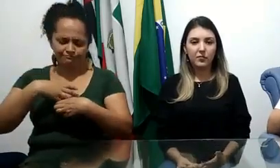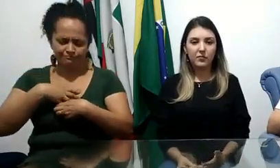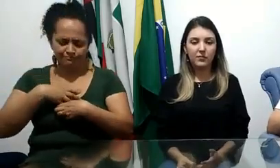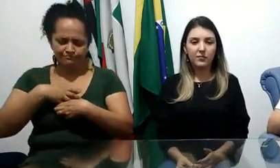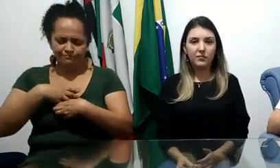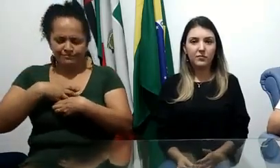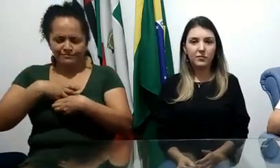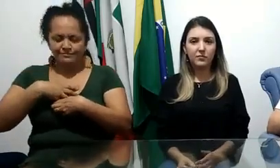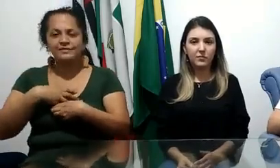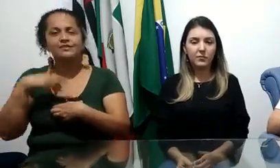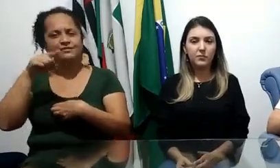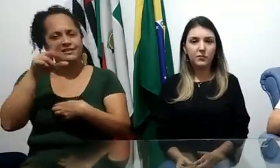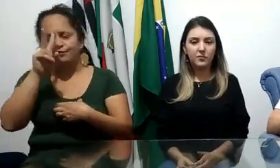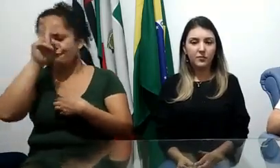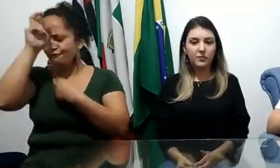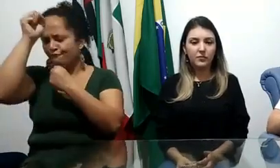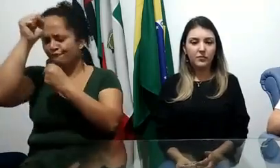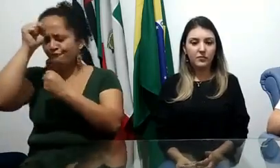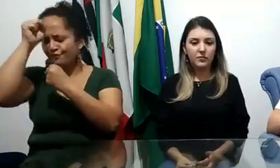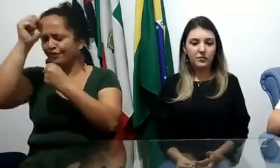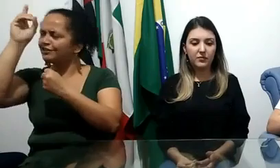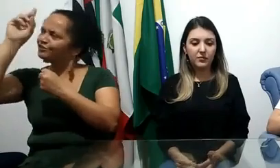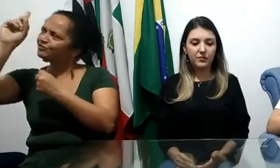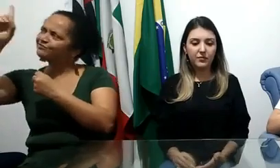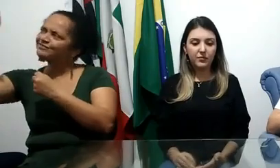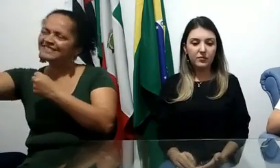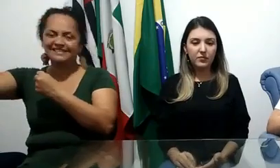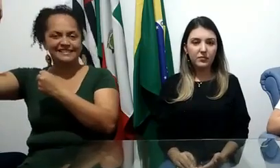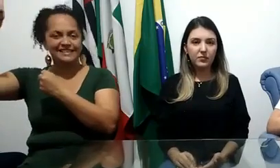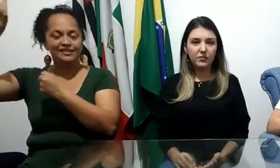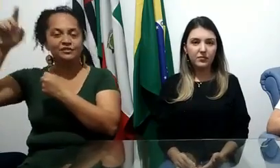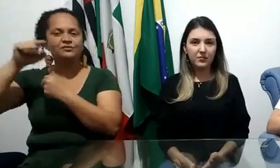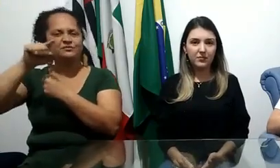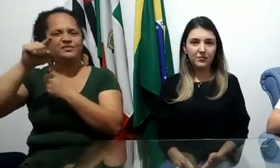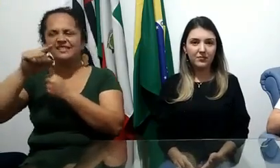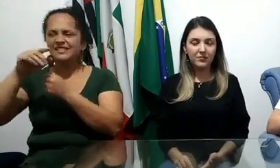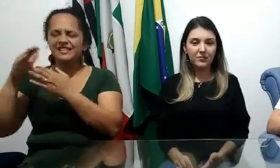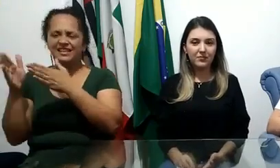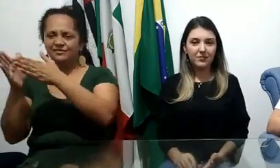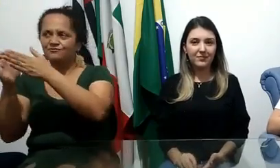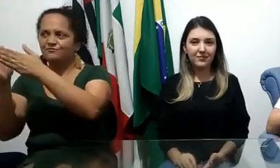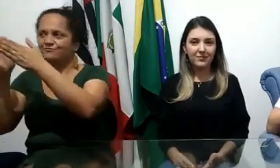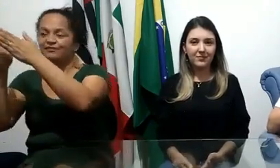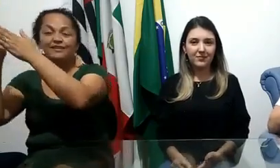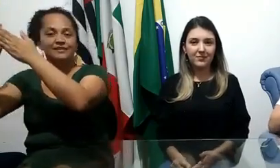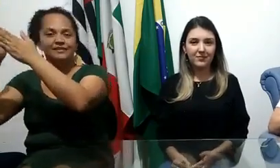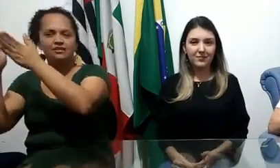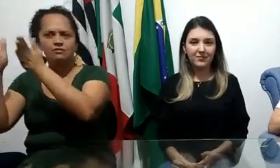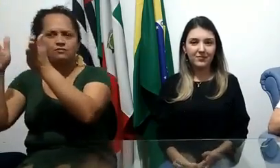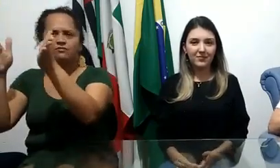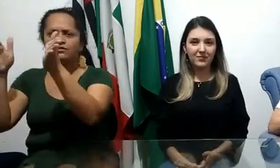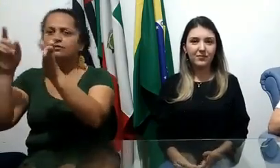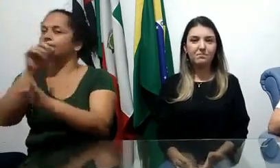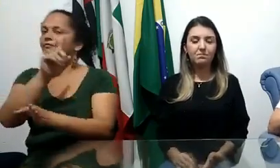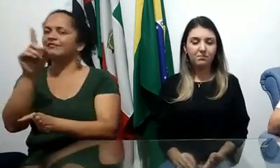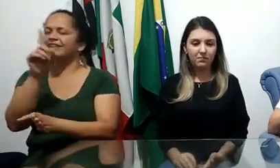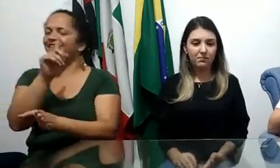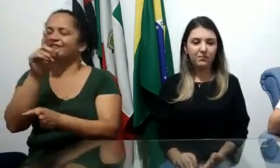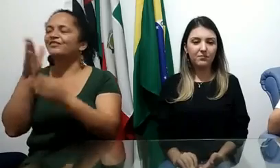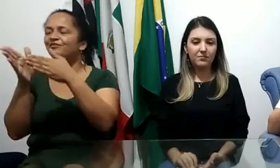tão forte em Deus, que isso não vai te fazer te desviar. Isso não vai fazer com que você saia do